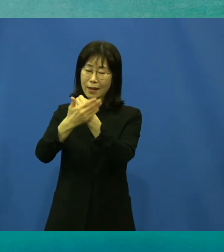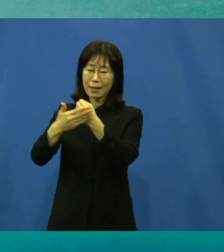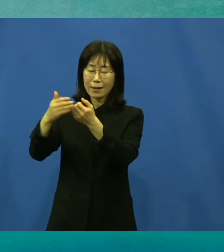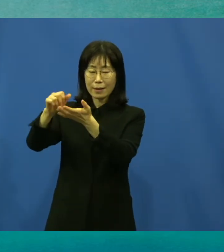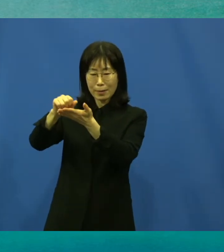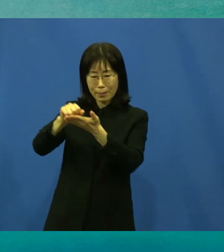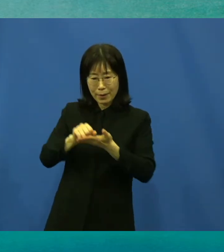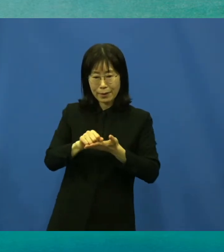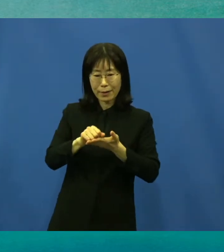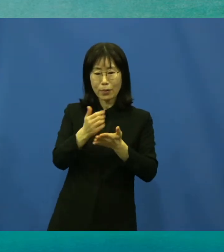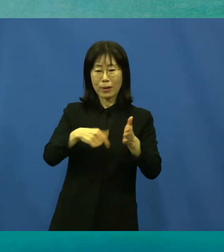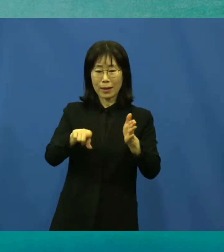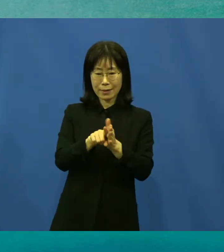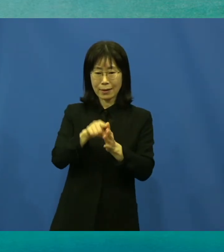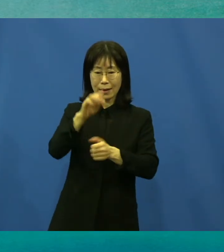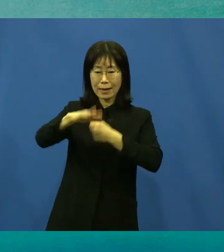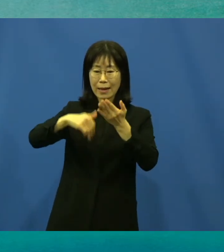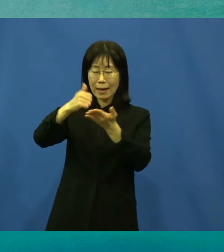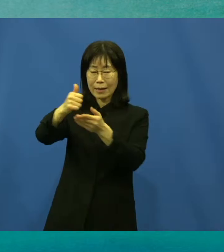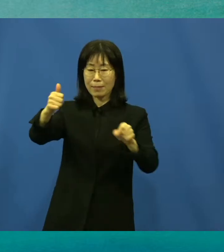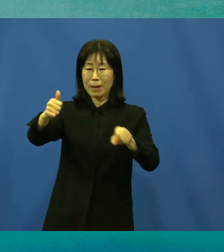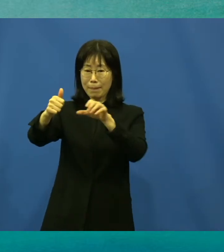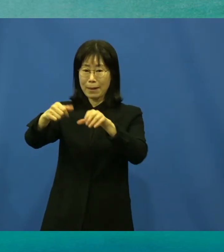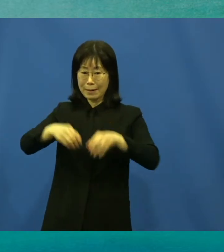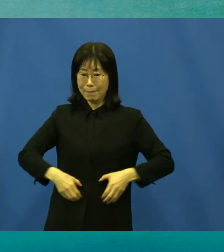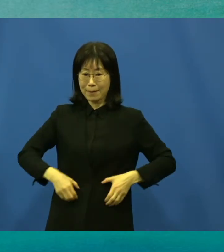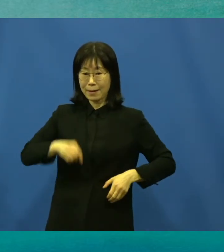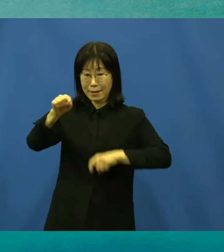앞에 담대히 나아갈 것이니라.